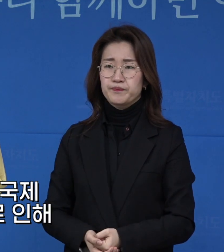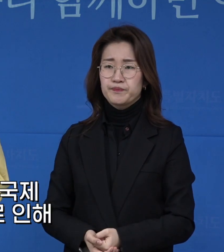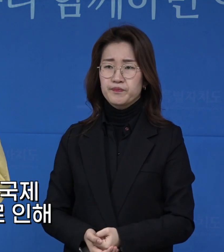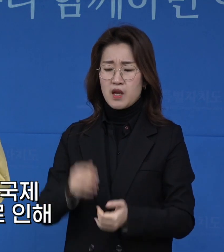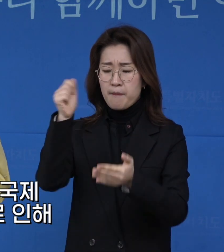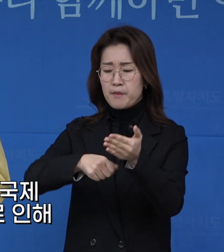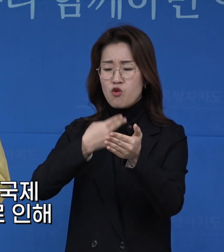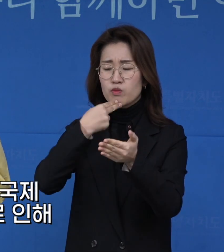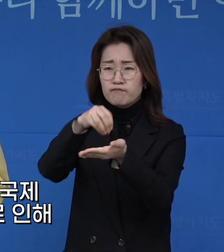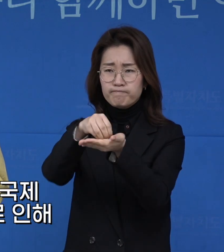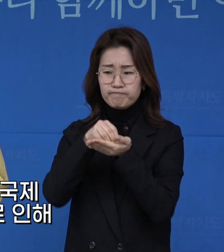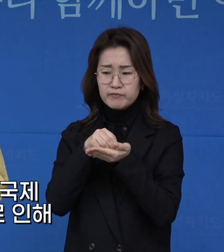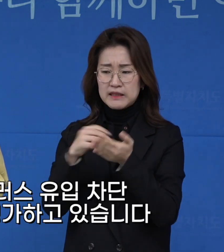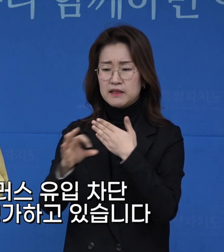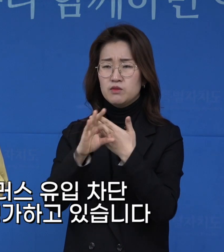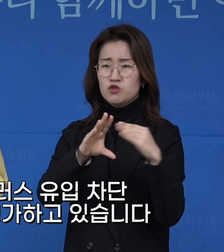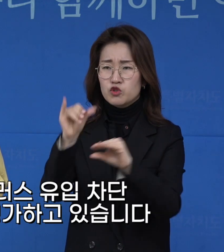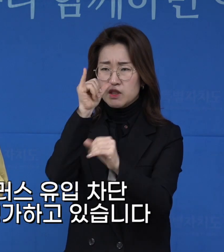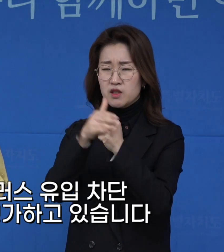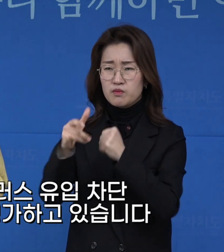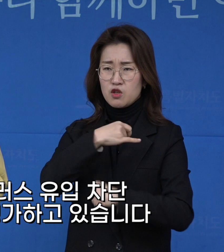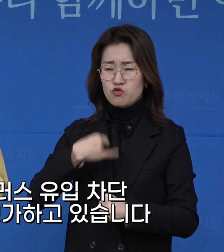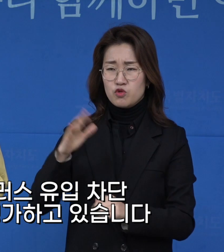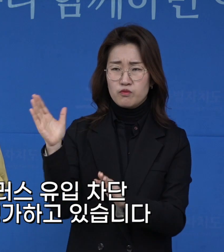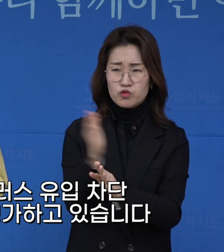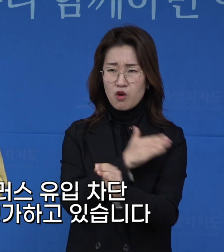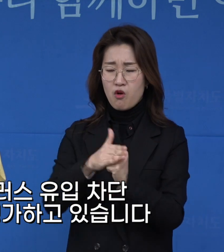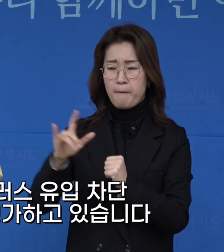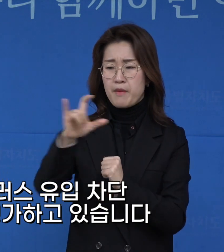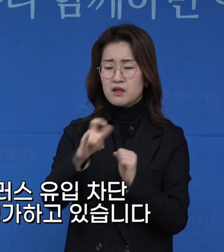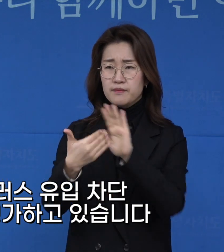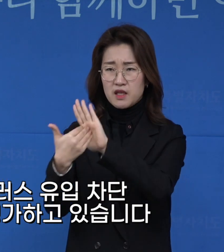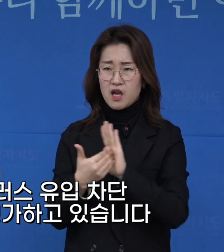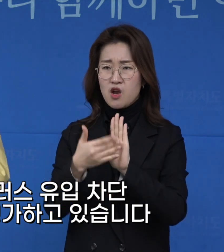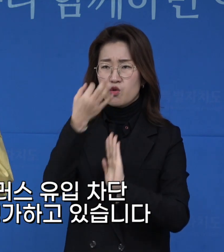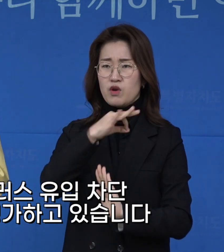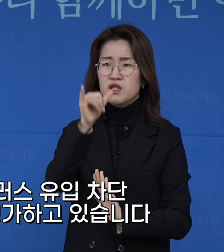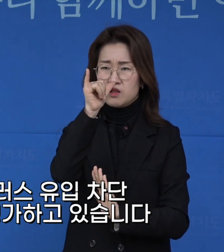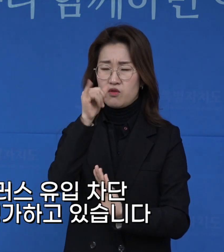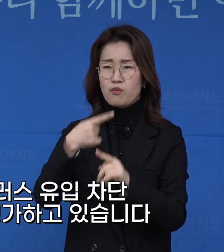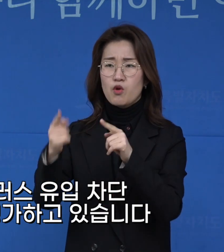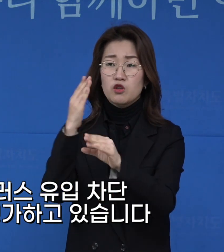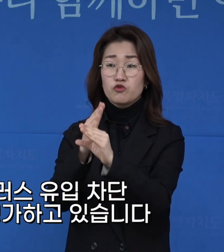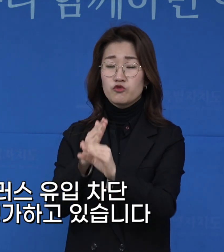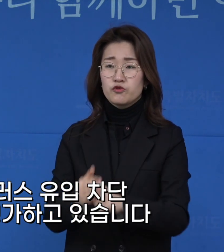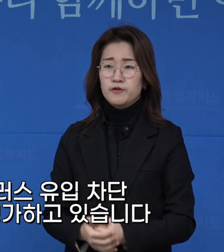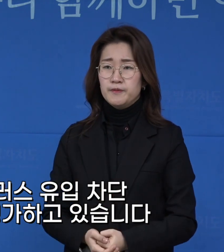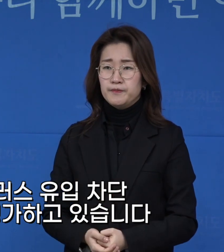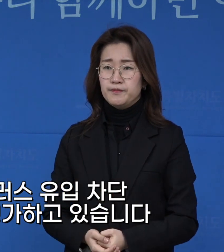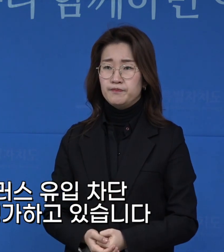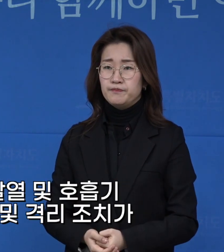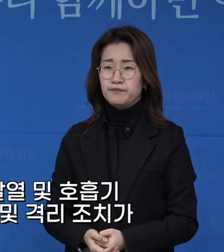무사 쯤 꼭 제 일시 중지 로 인해 중국으로부터의 바이러스 이 차단 효과가 있는 것으로 평가하고 있습니다